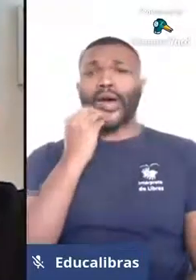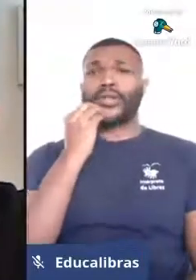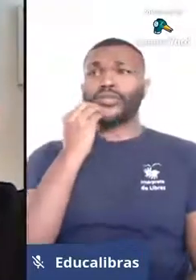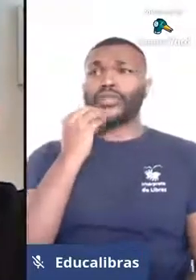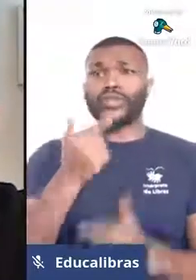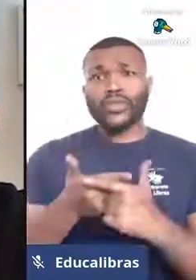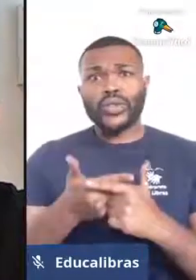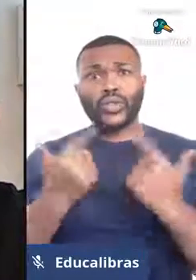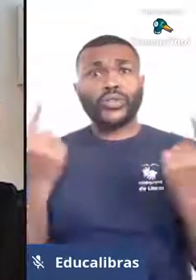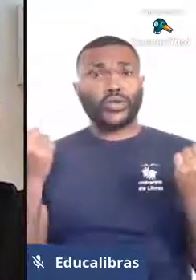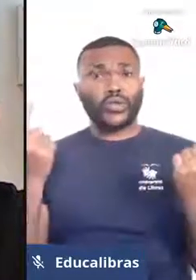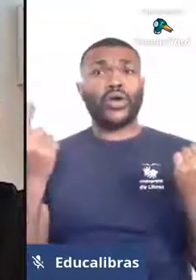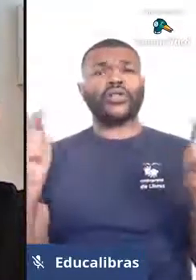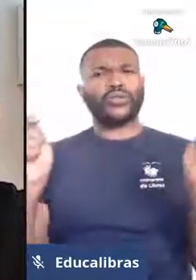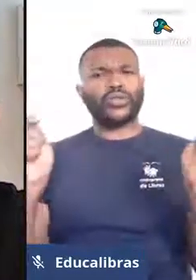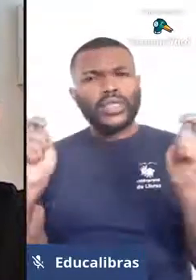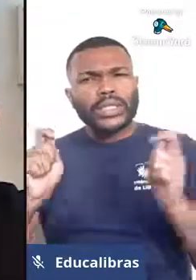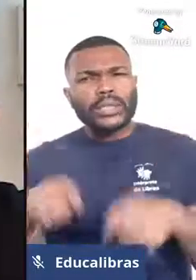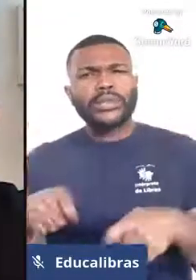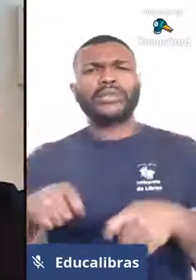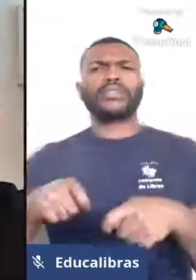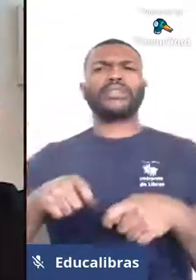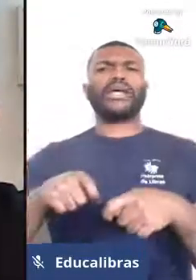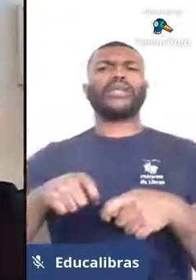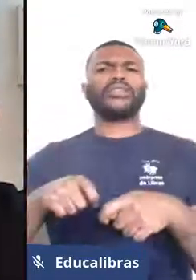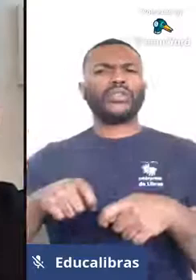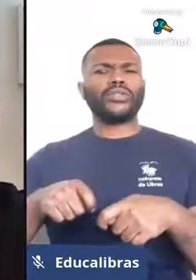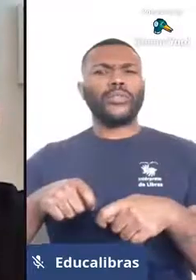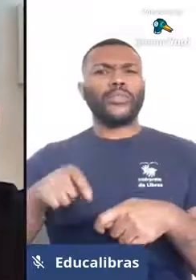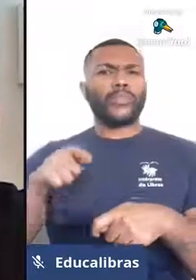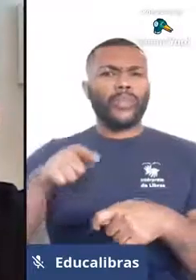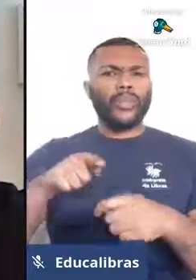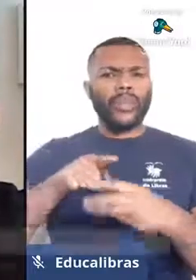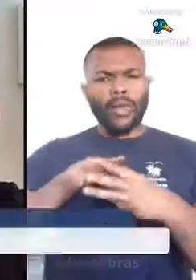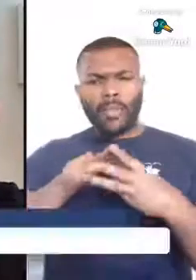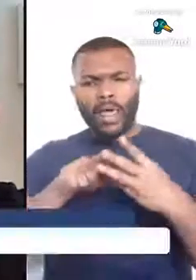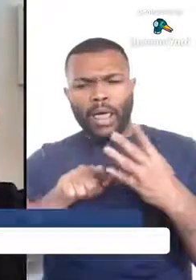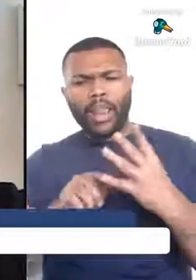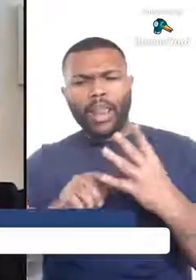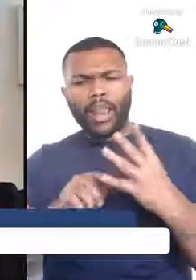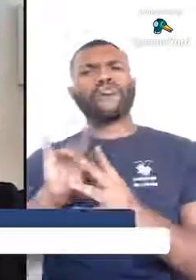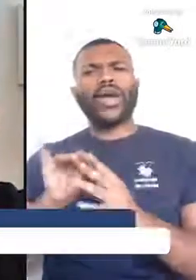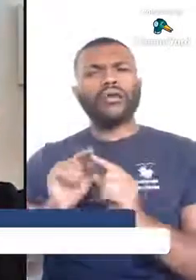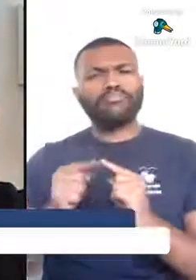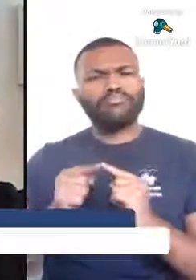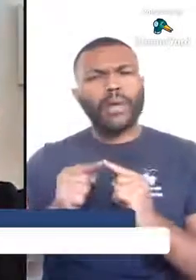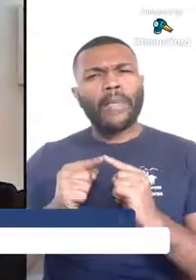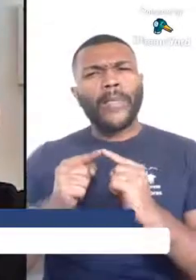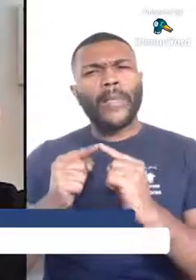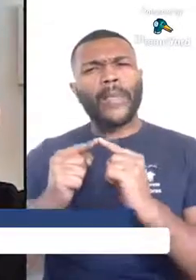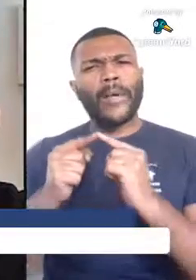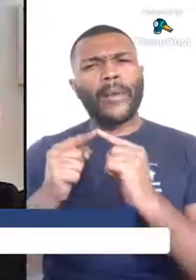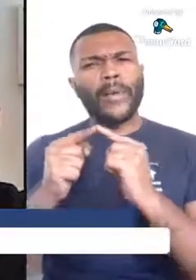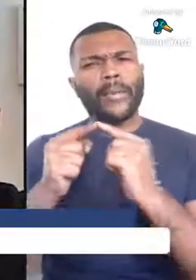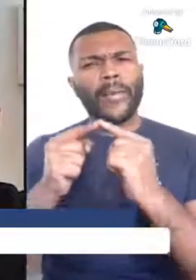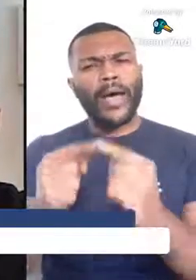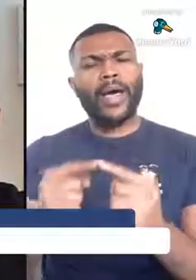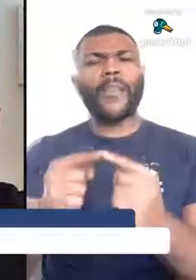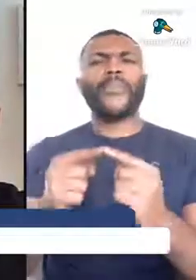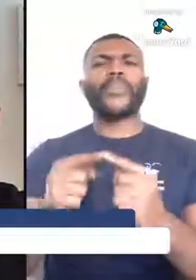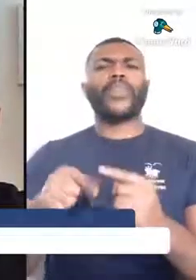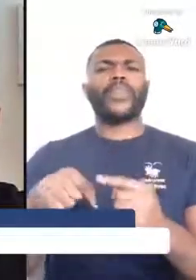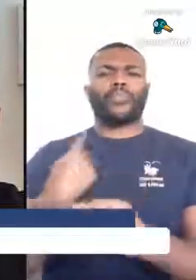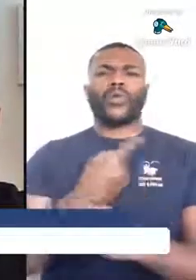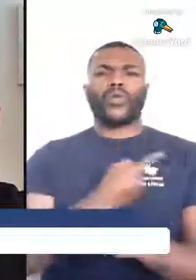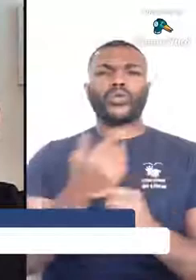sorte, capacidades e competências que a gente vai alinhando ou vão sendo alinhadas para a gente. E